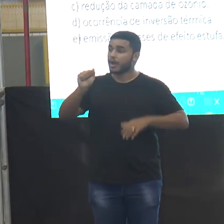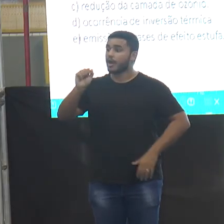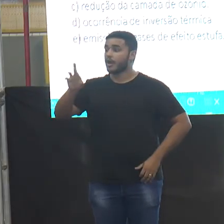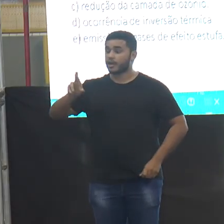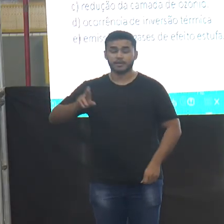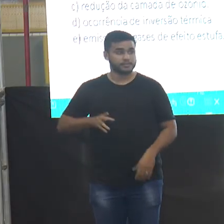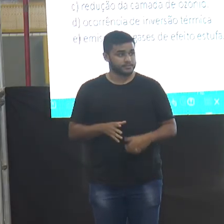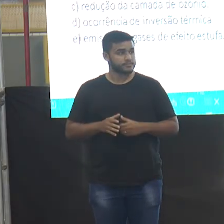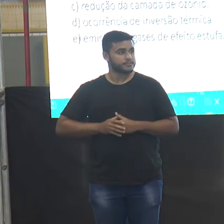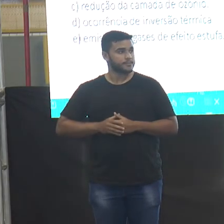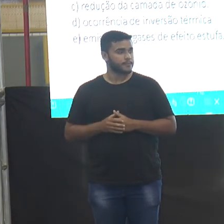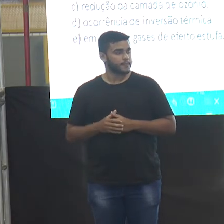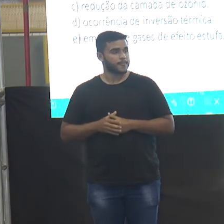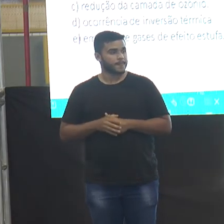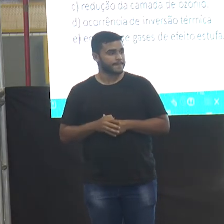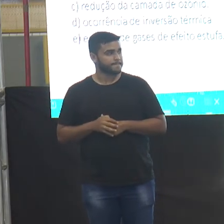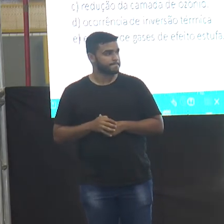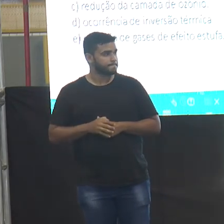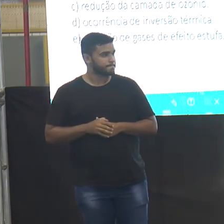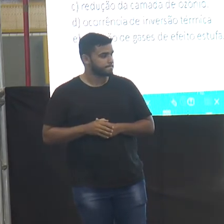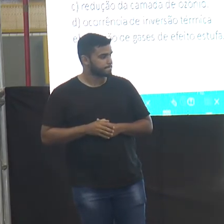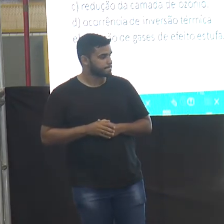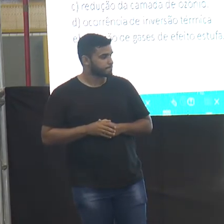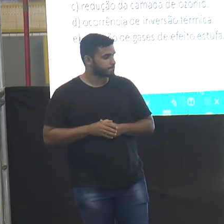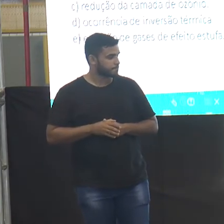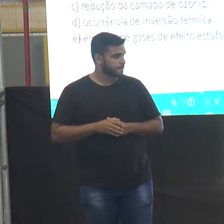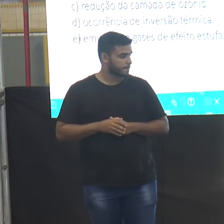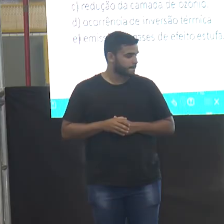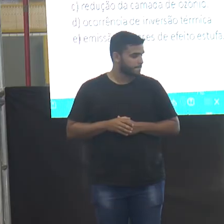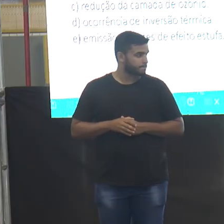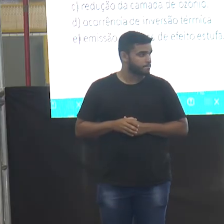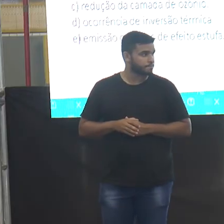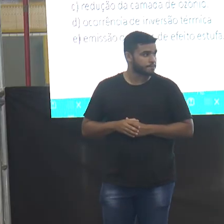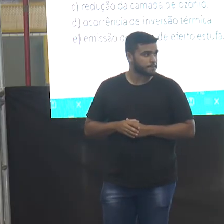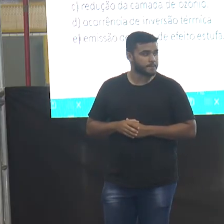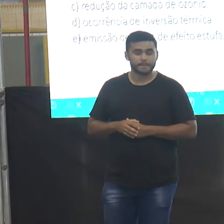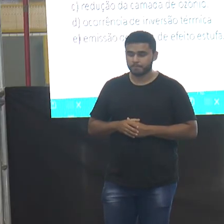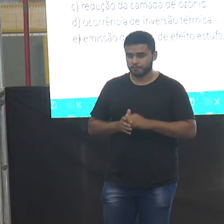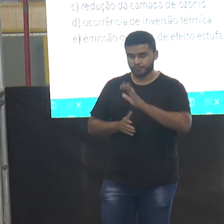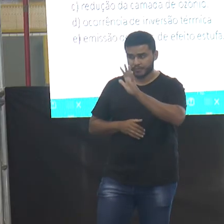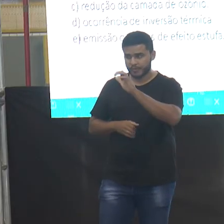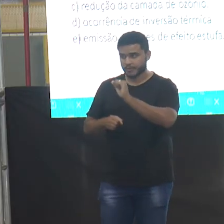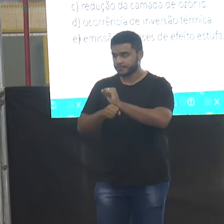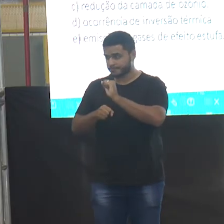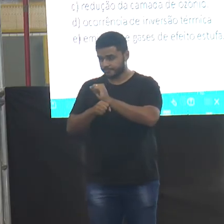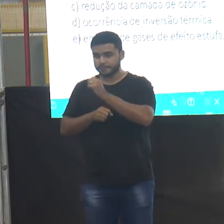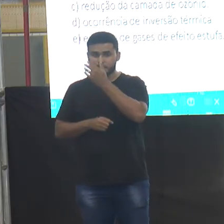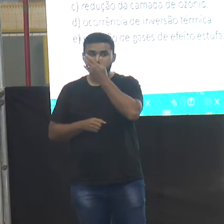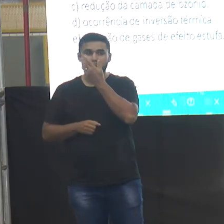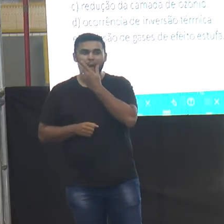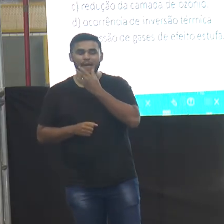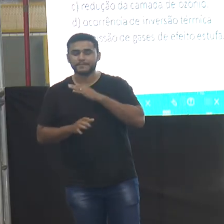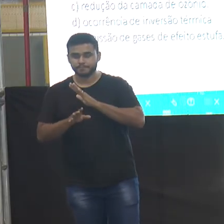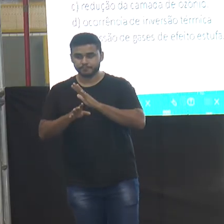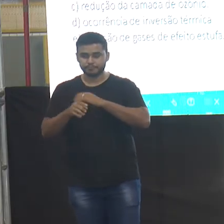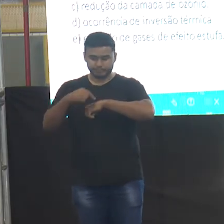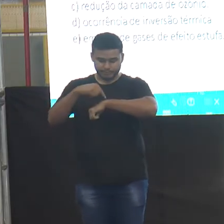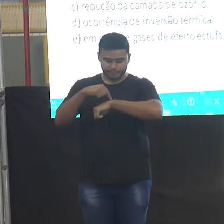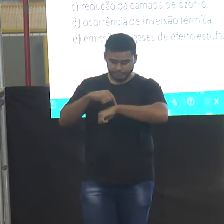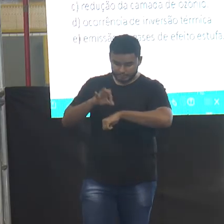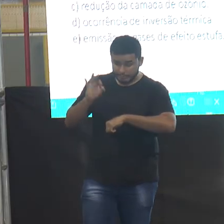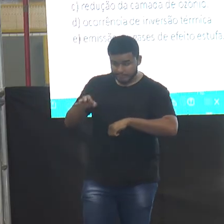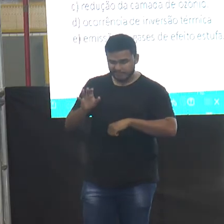Pelo amor de Deus. Gente, agora vocês vão fazer uma coisa comigo. Para a gente concluir isso